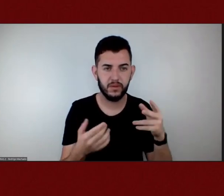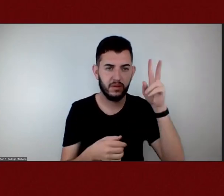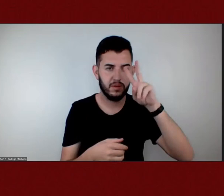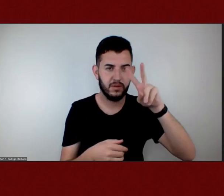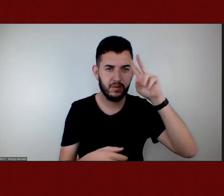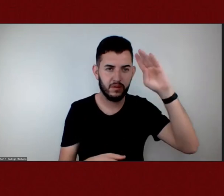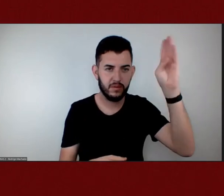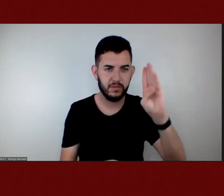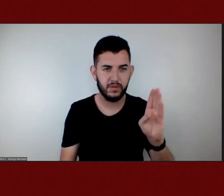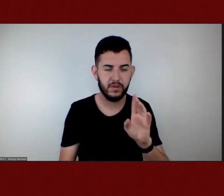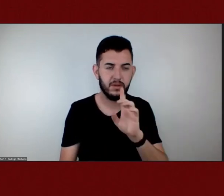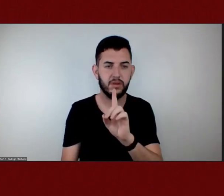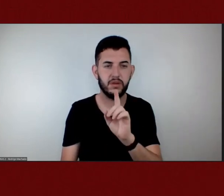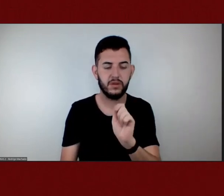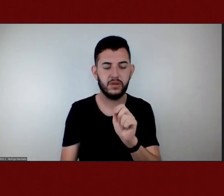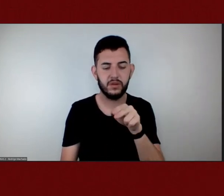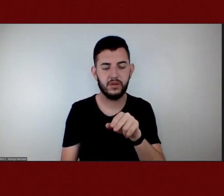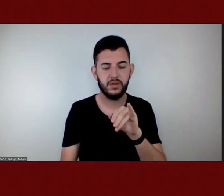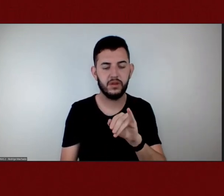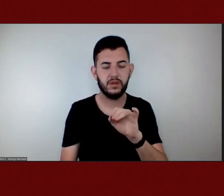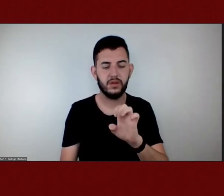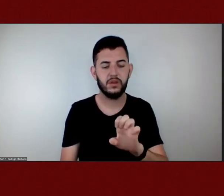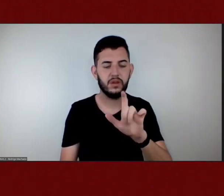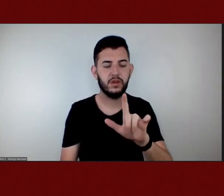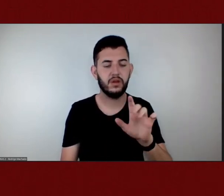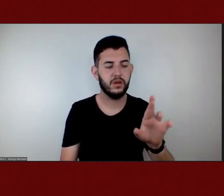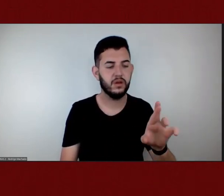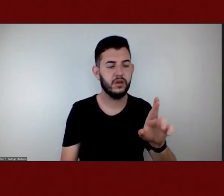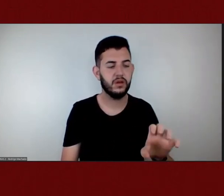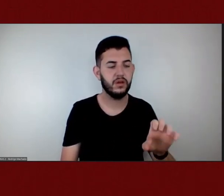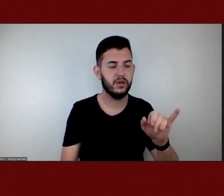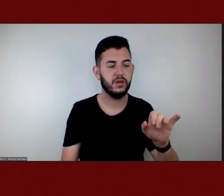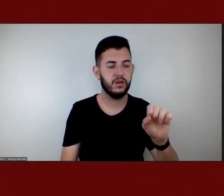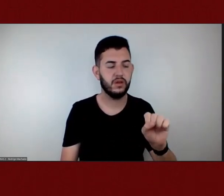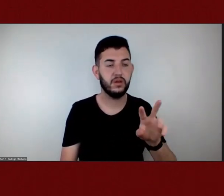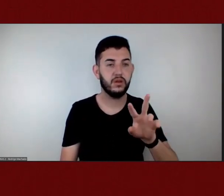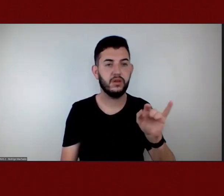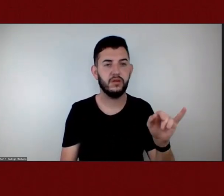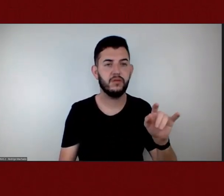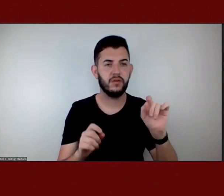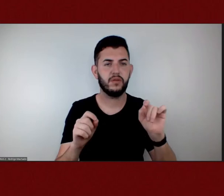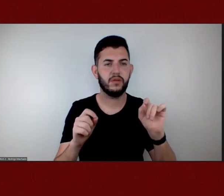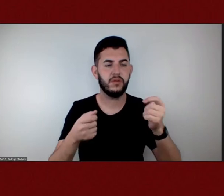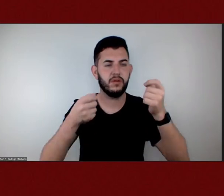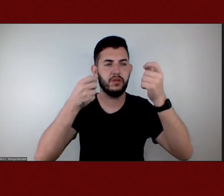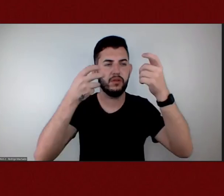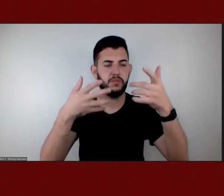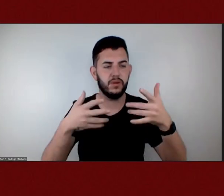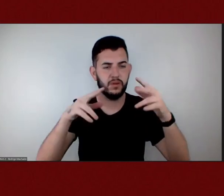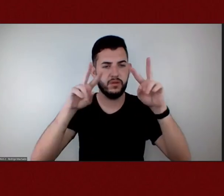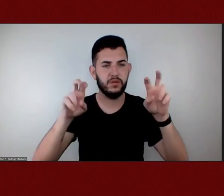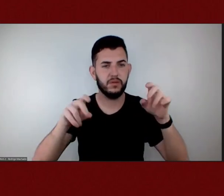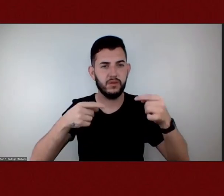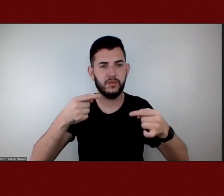Daniel Arão Reis, que fará a introdução ao tema desta mesa, o comunismo e o Brasil.